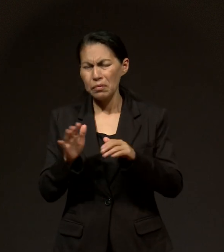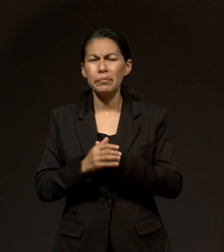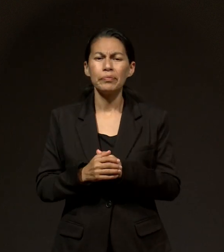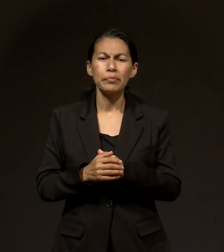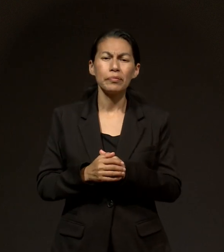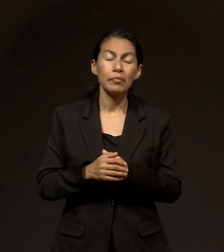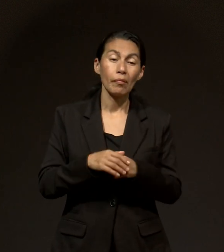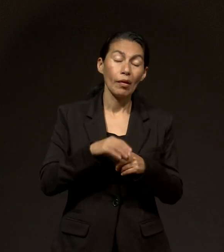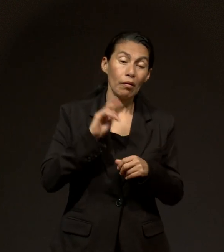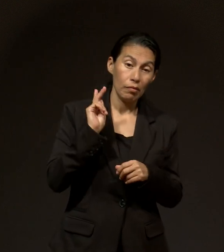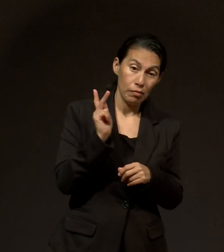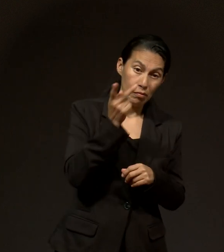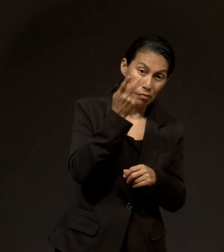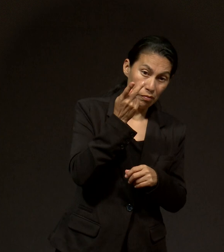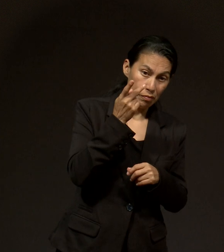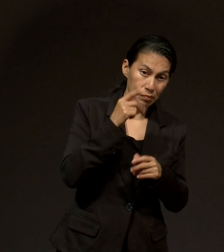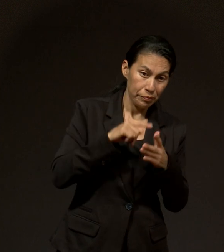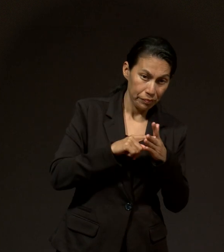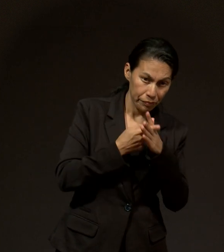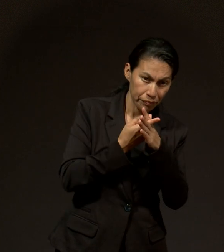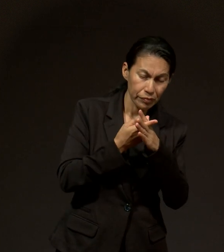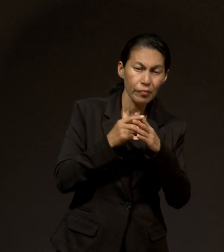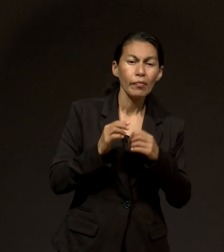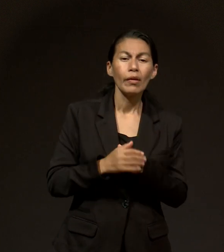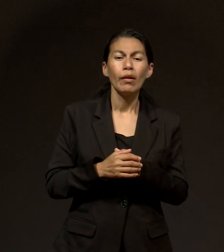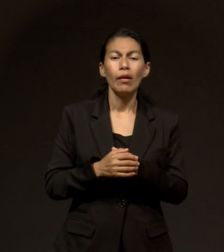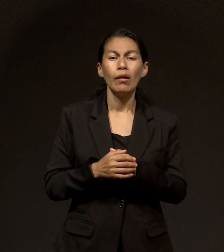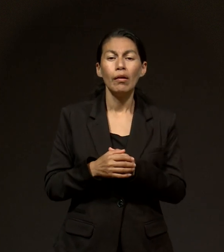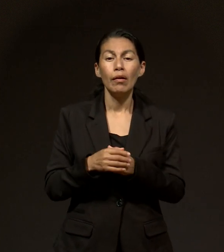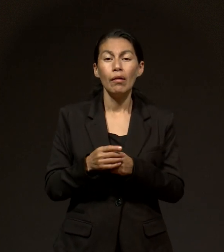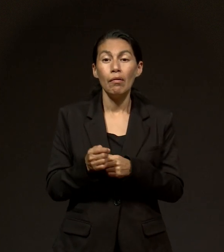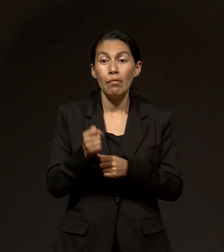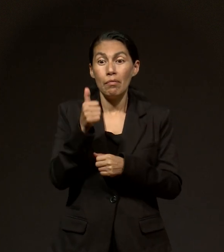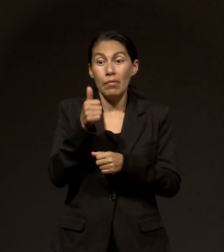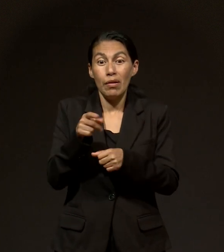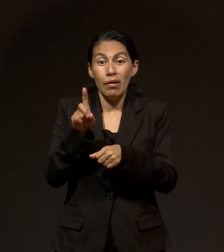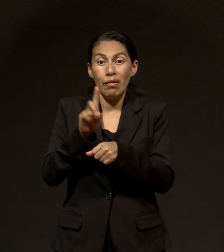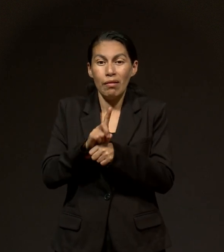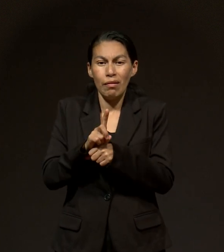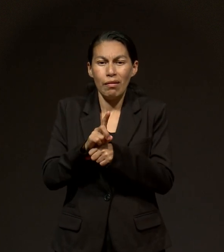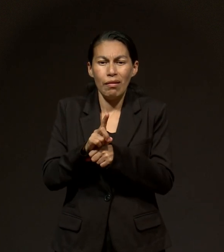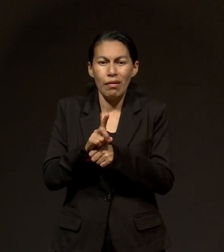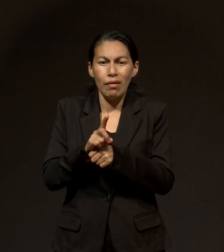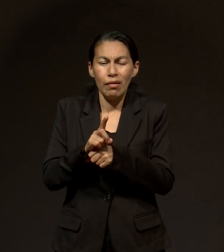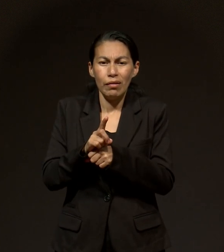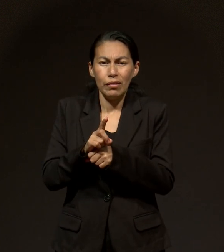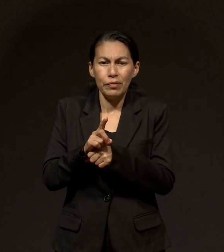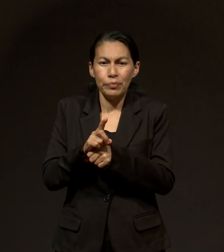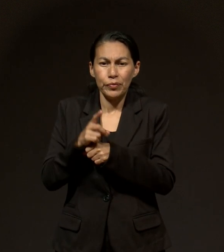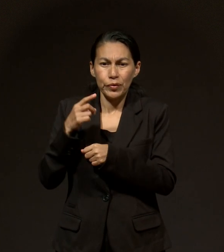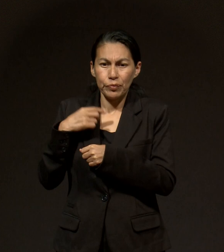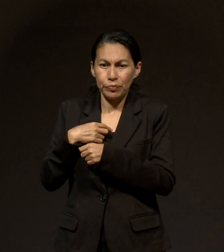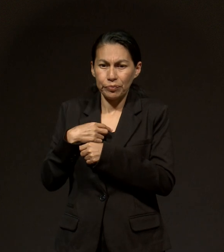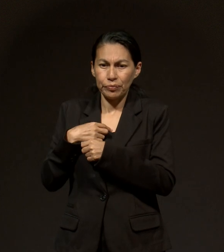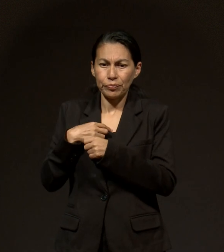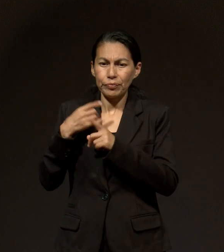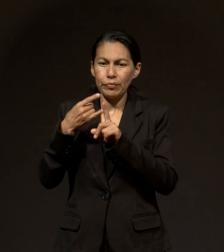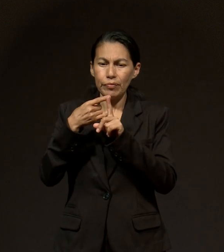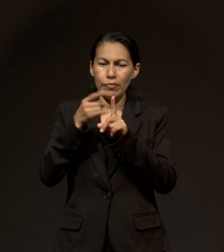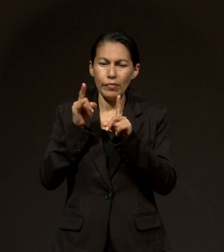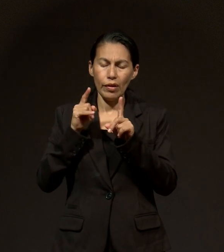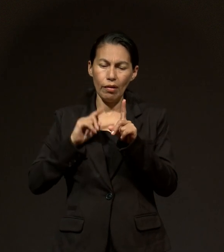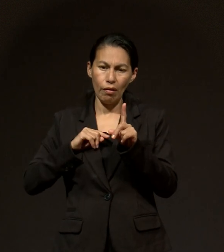gavirrete y así. Inicio la preparatoria. Y mi primer día de preparatoria, en el